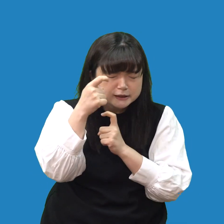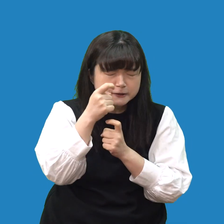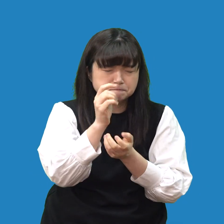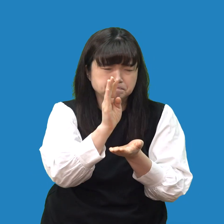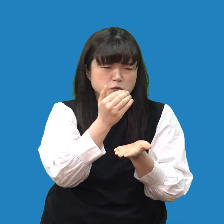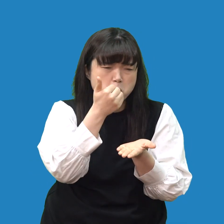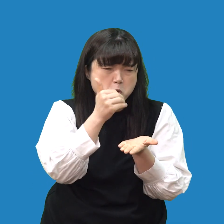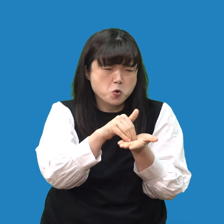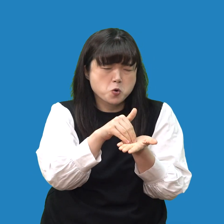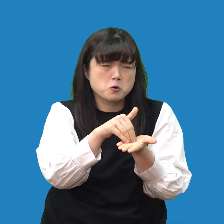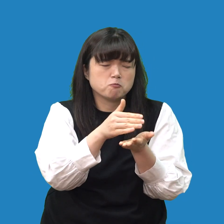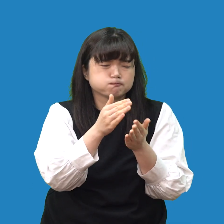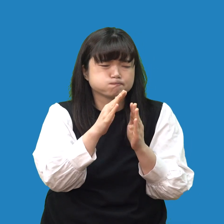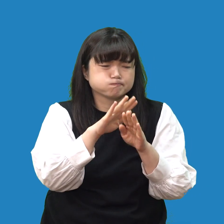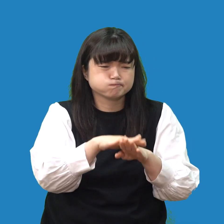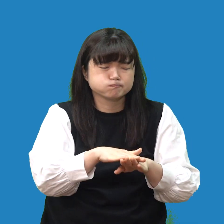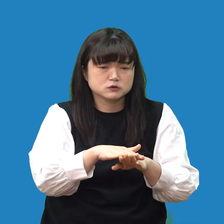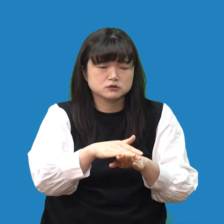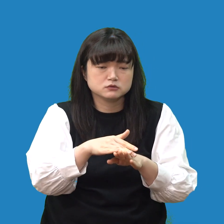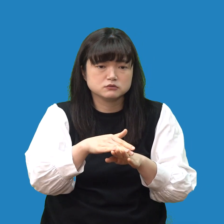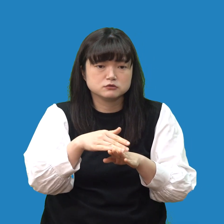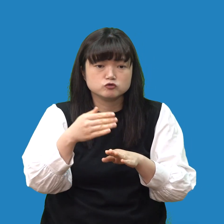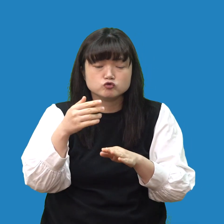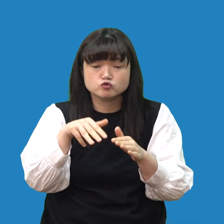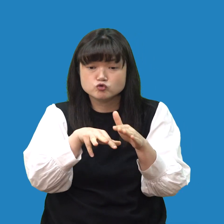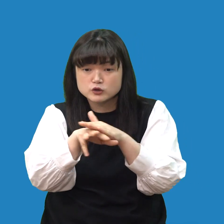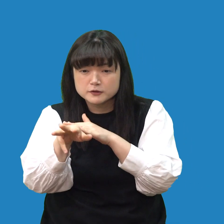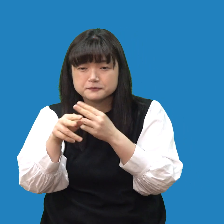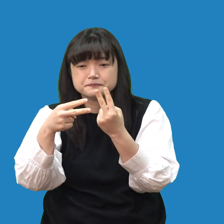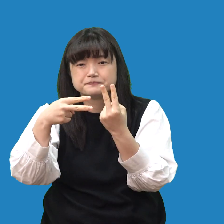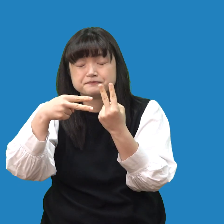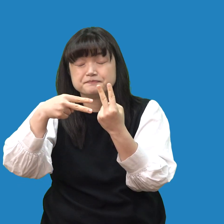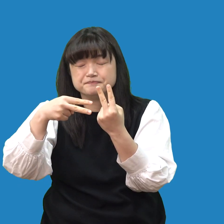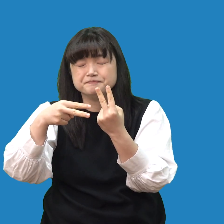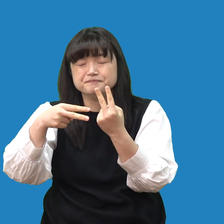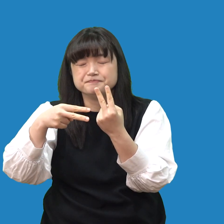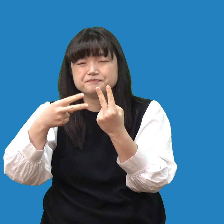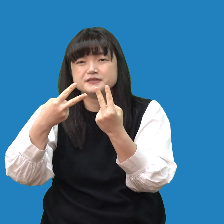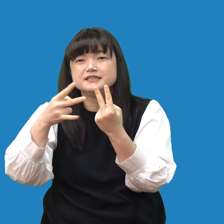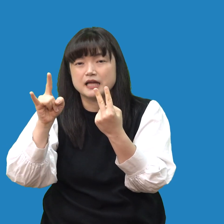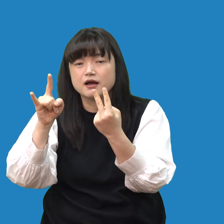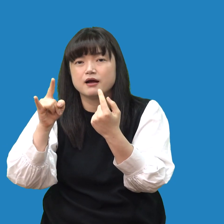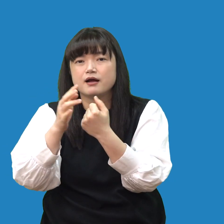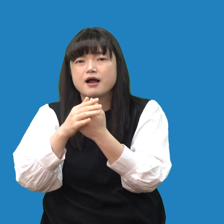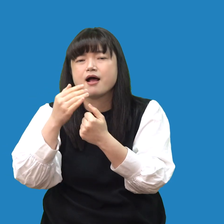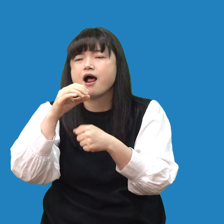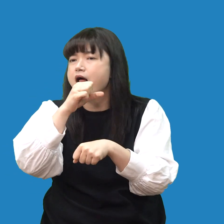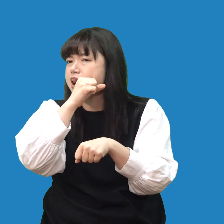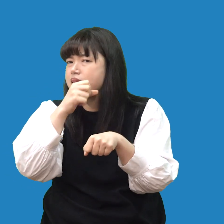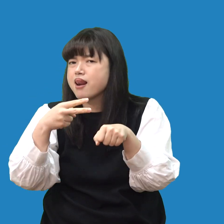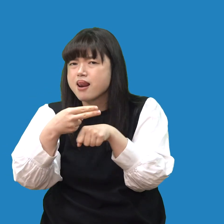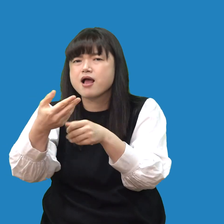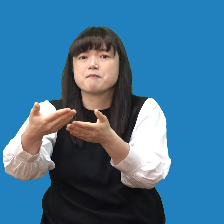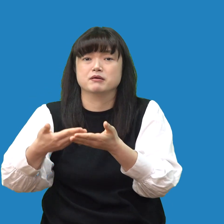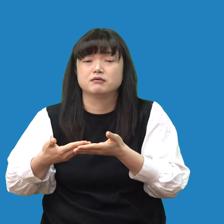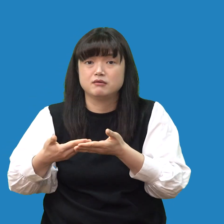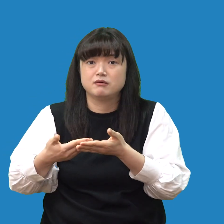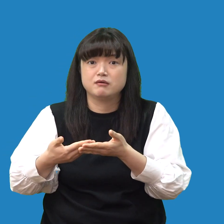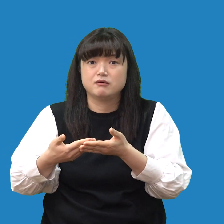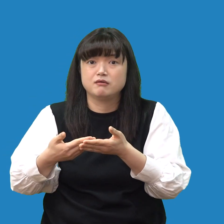다음에 출애굽 2세대들이 할례를 받습니다. 지금 여리고를 눈앞에 두고 적진